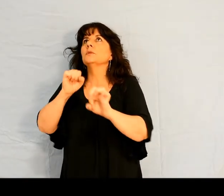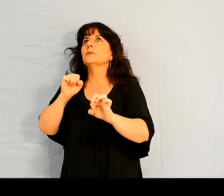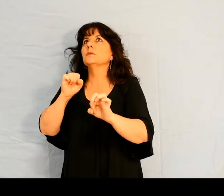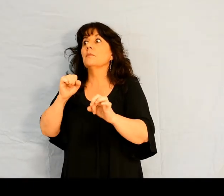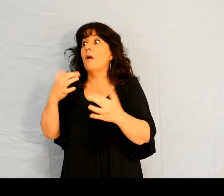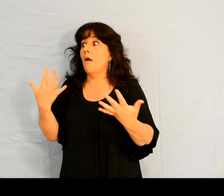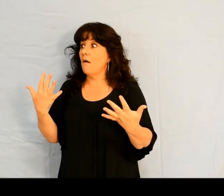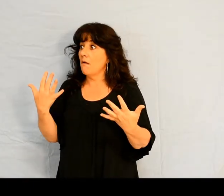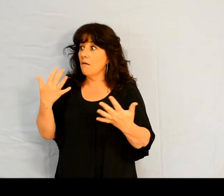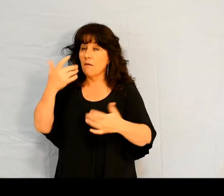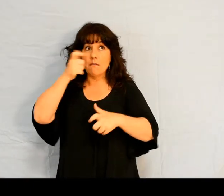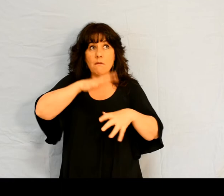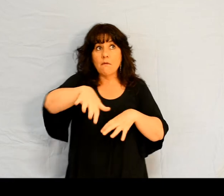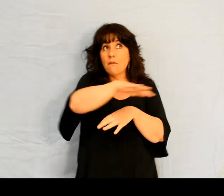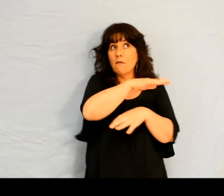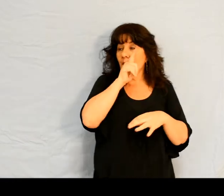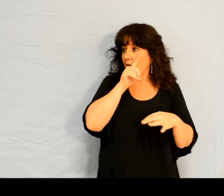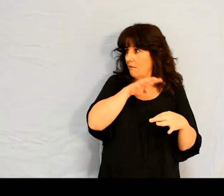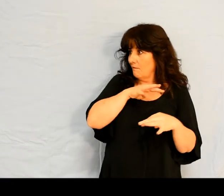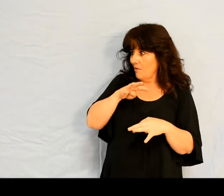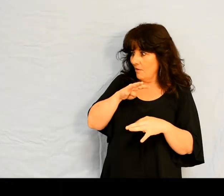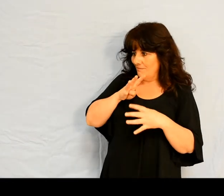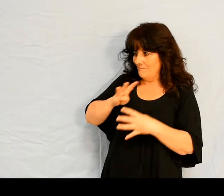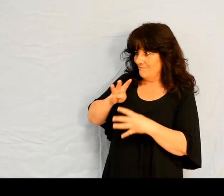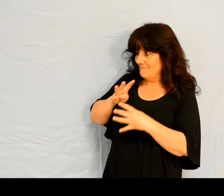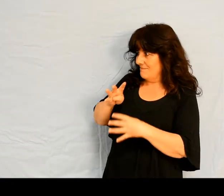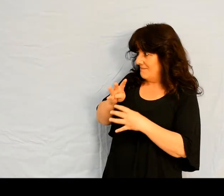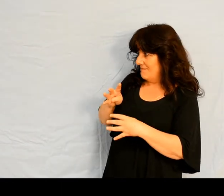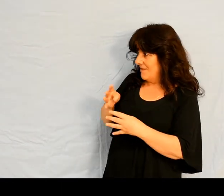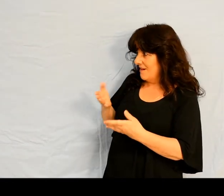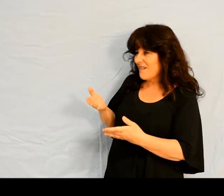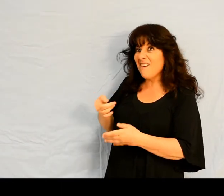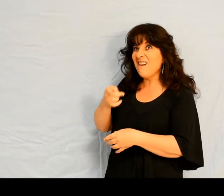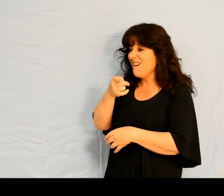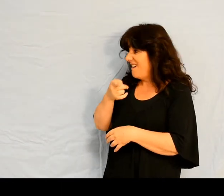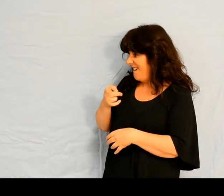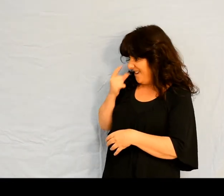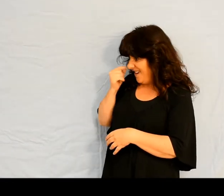voilà un homme qui a commencé à bâtir et n'a pas été capable d'achever.